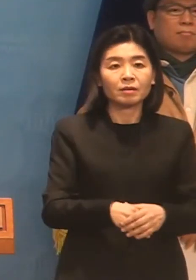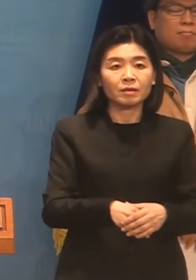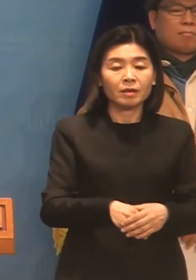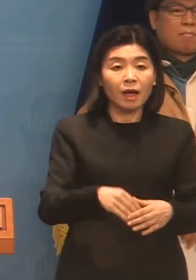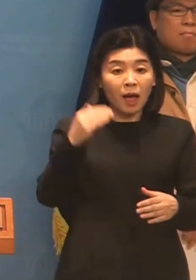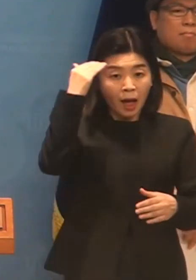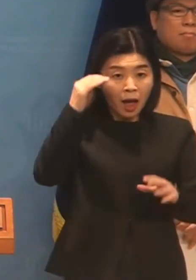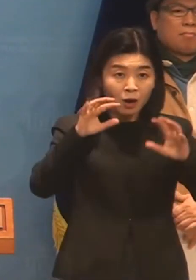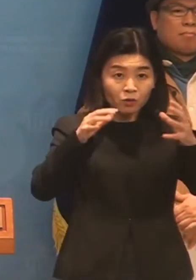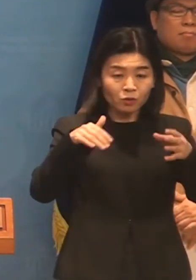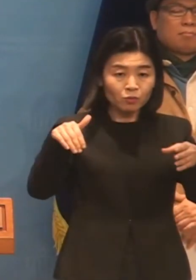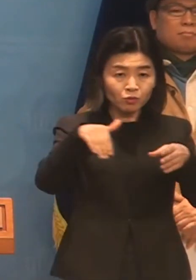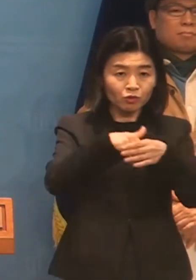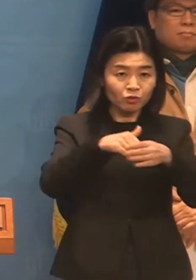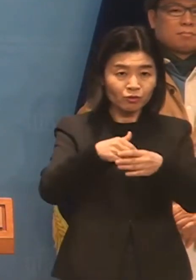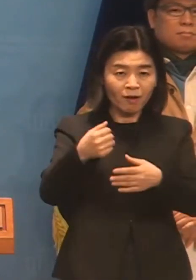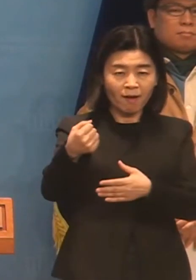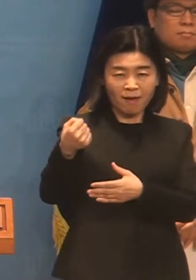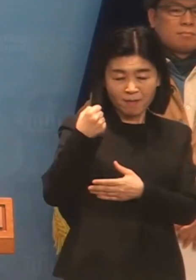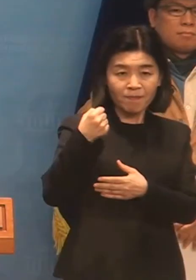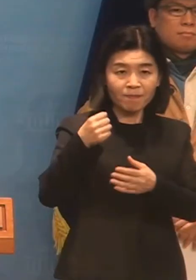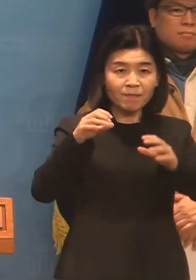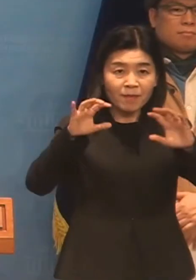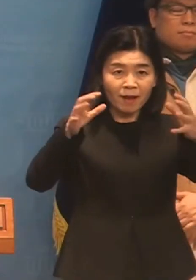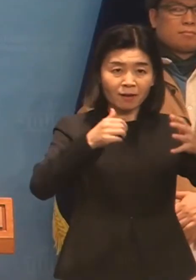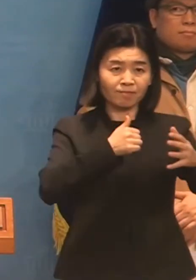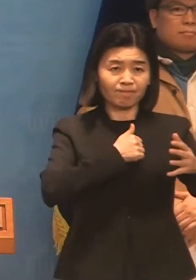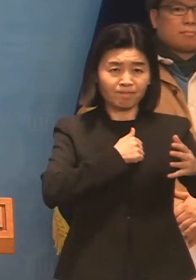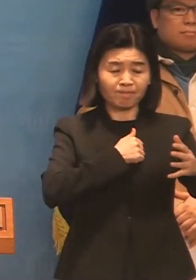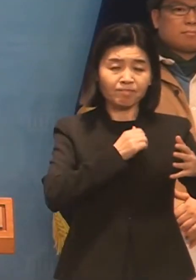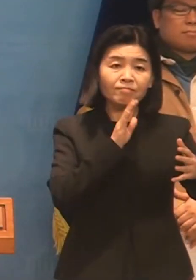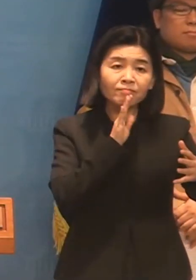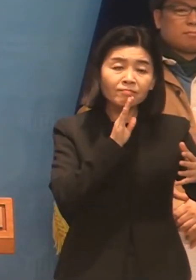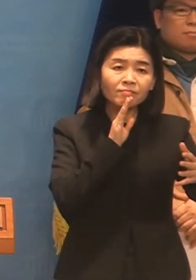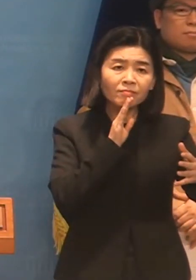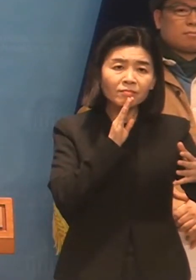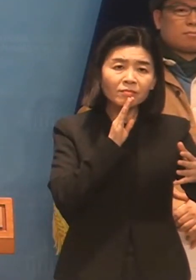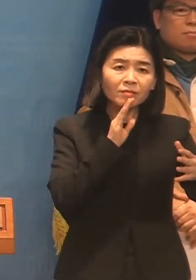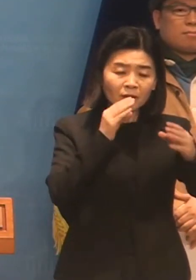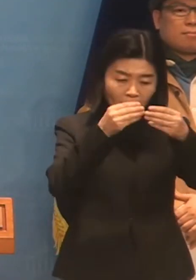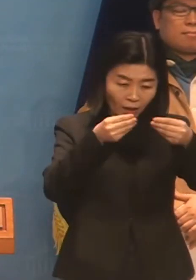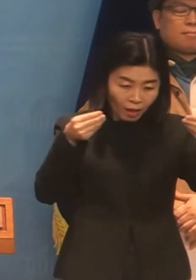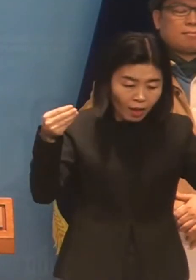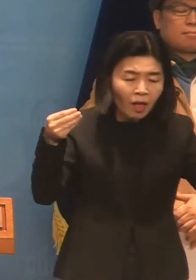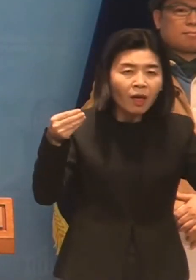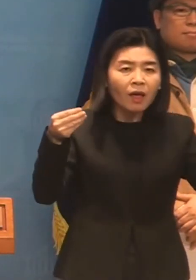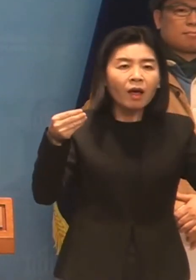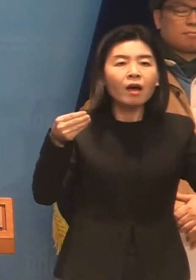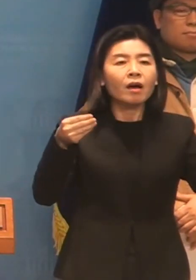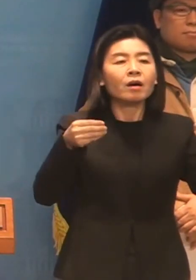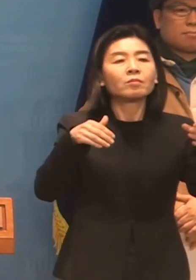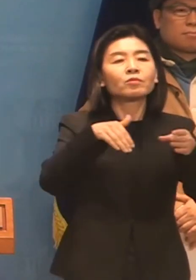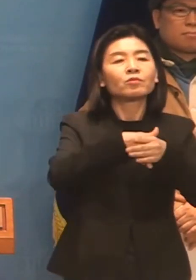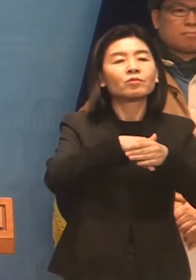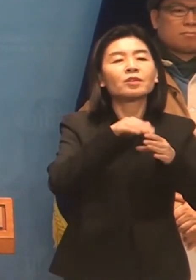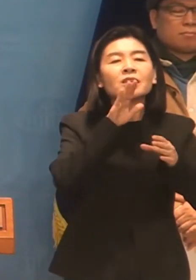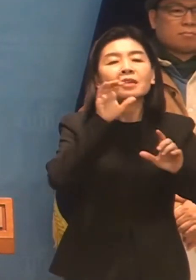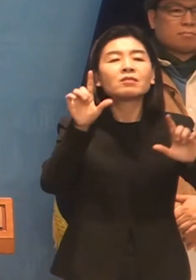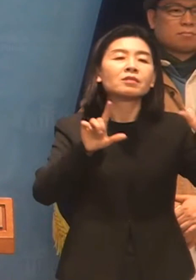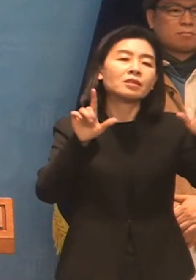문화강국이라고 자부하는 우리나라의 문화 제작 현실이 녹록지만은